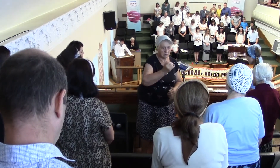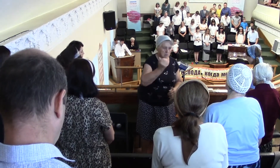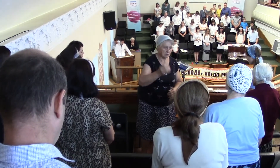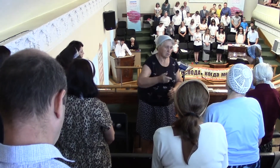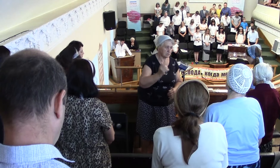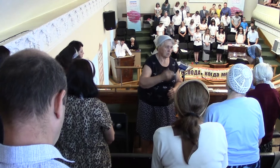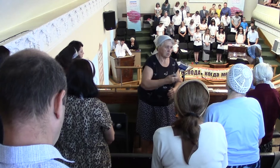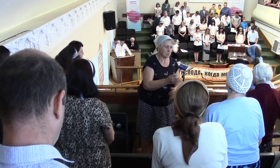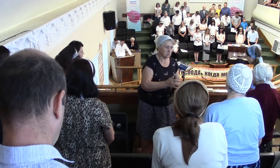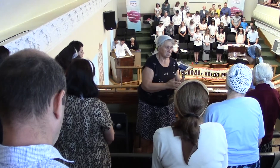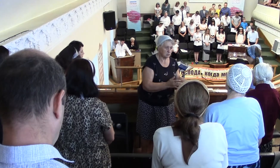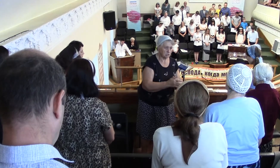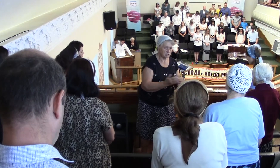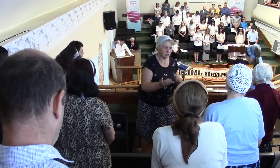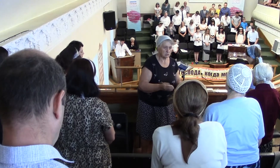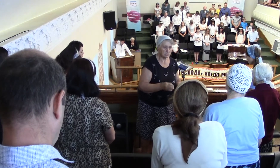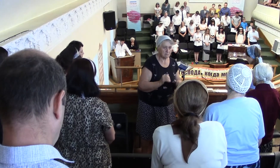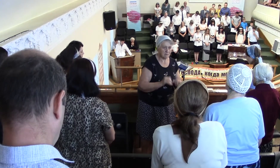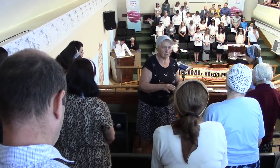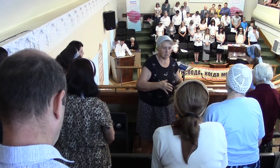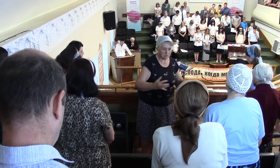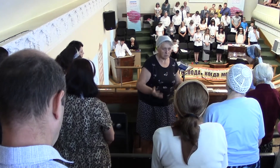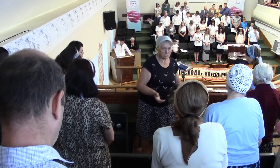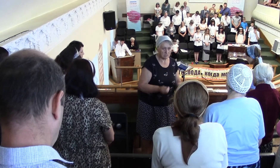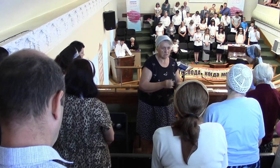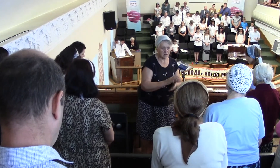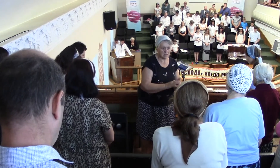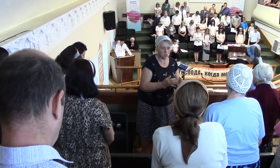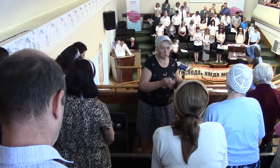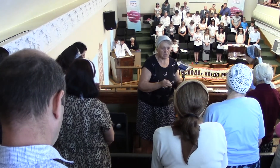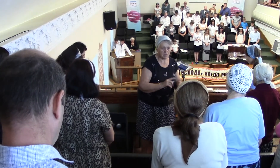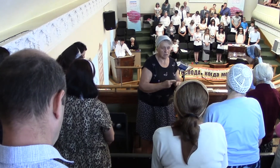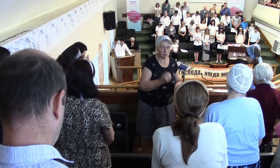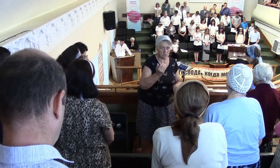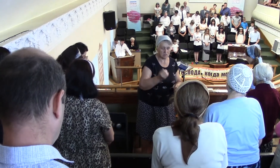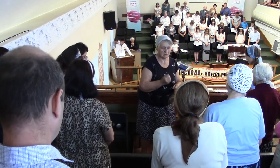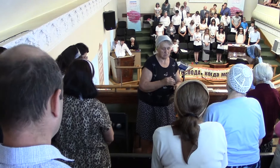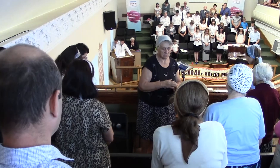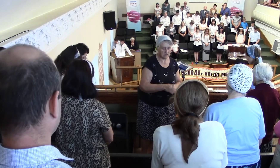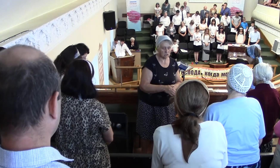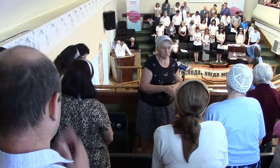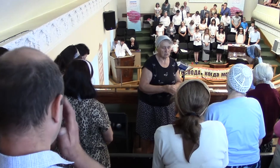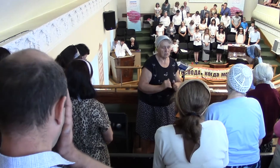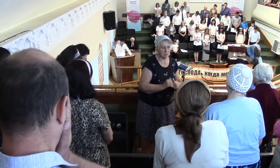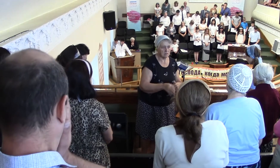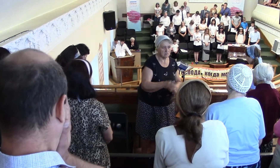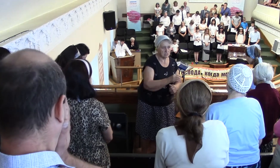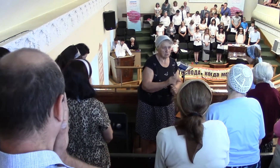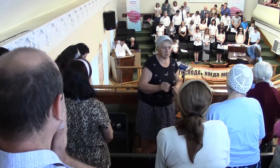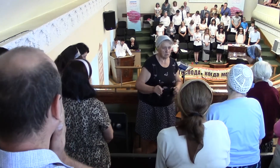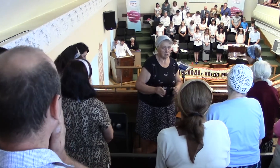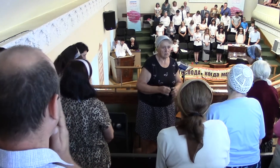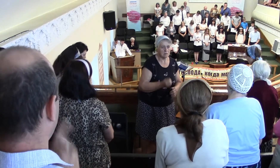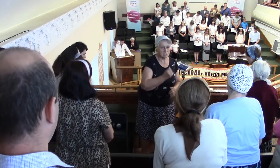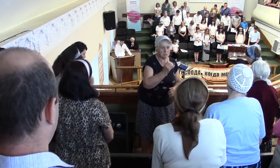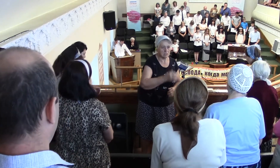Господь наш Иисус Христос, за дело спасения, за искупление, которое Ты совершил для всех людей. Мы